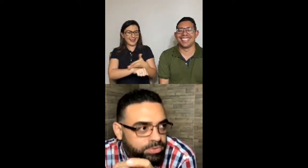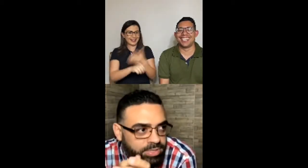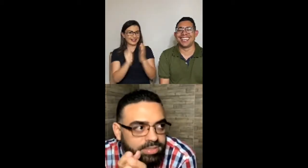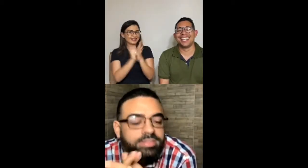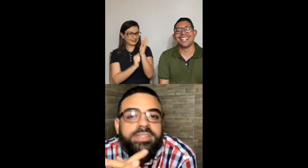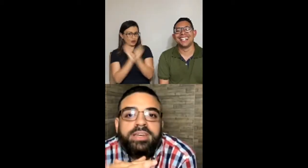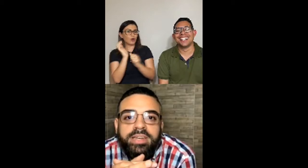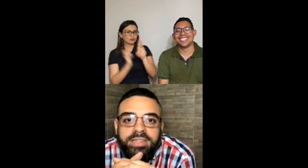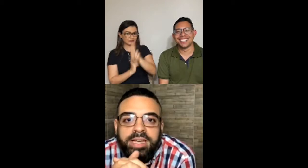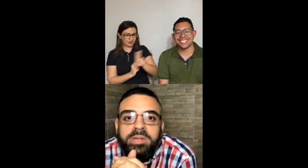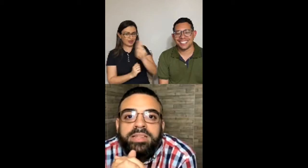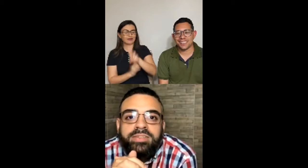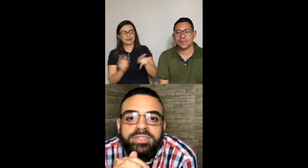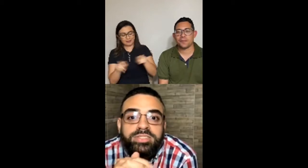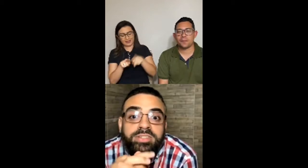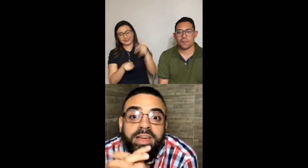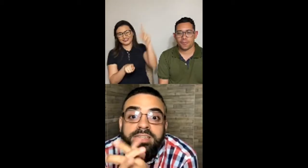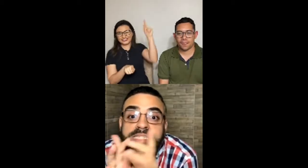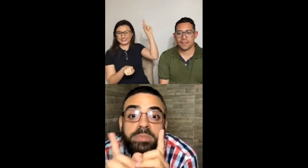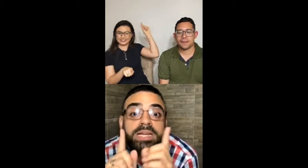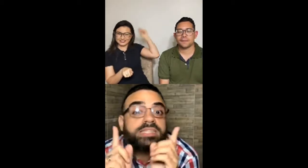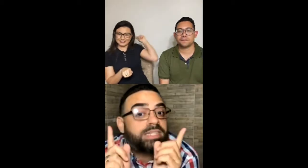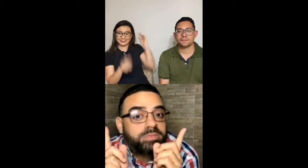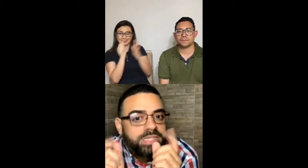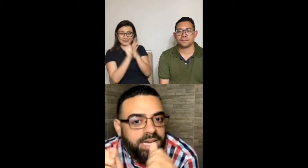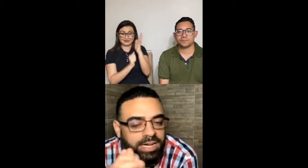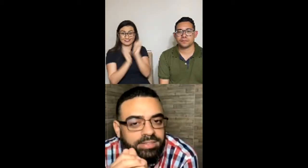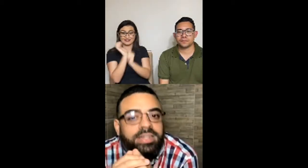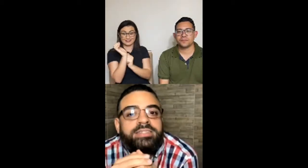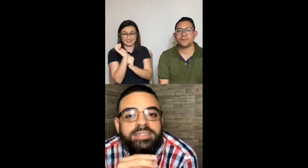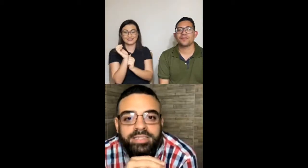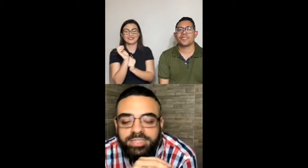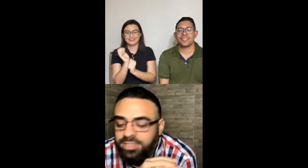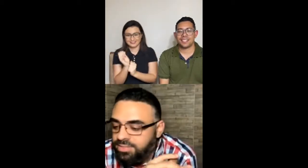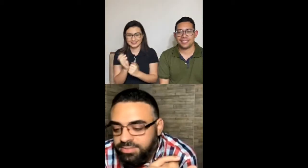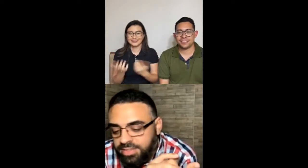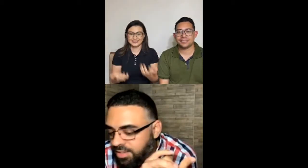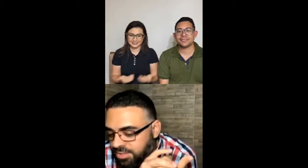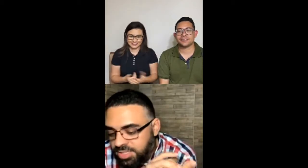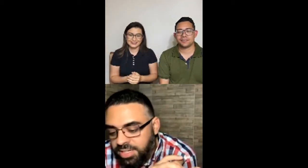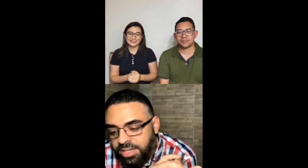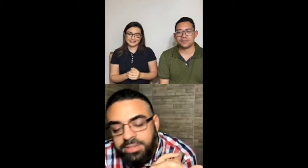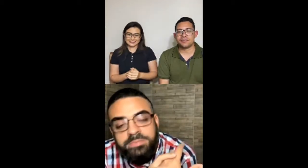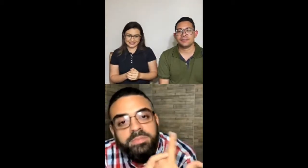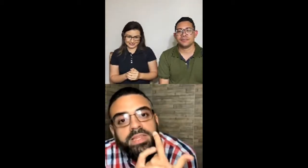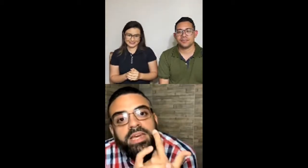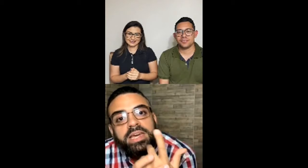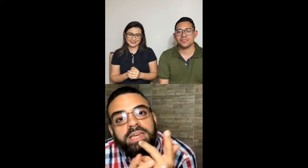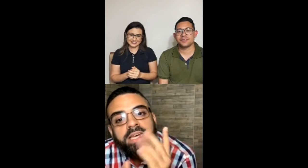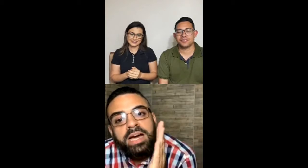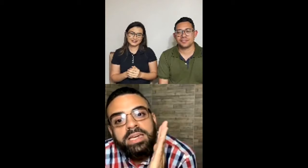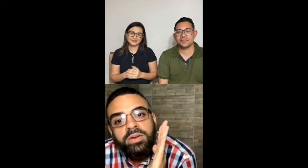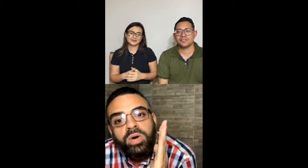toga. Luvinha branca, fui da época da luva branca, fui. Interpretava inspiração musical,